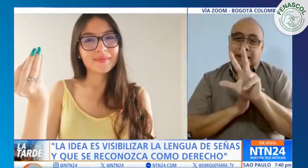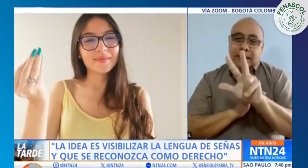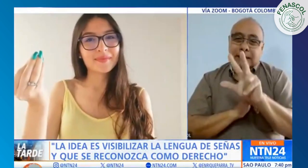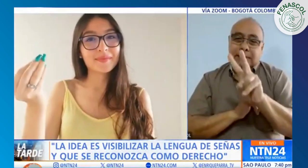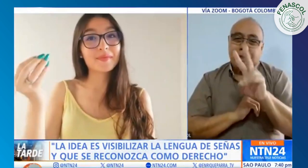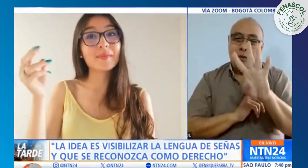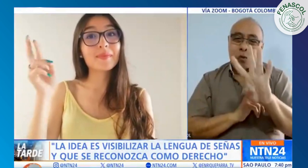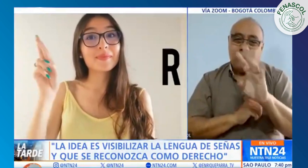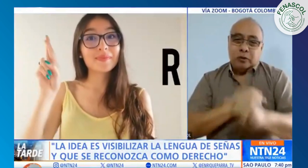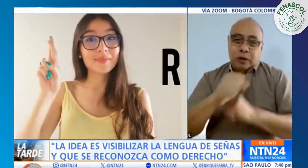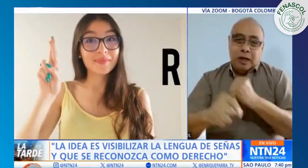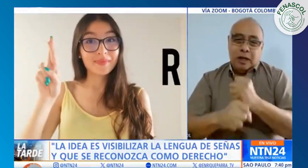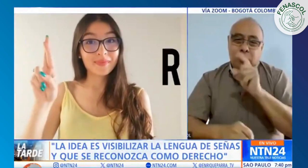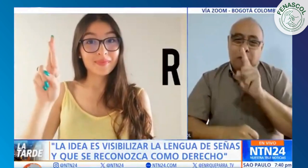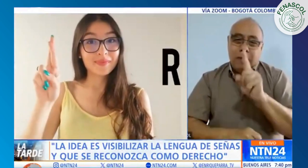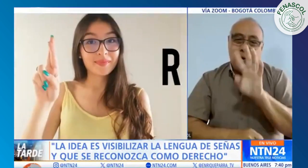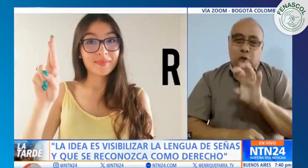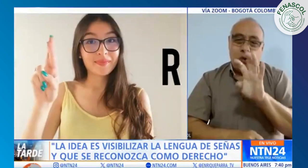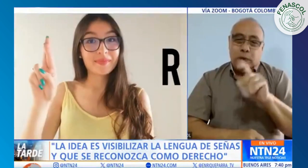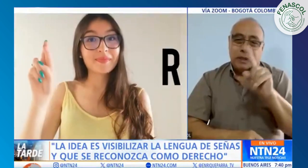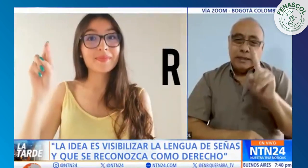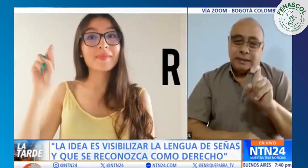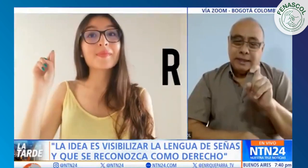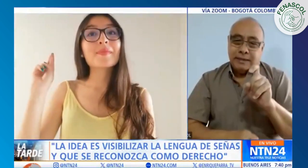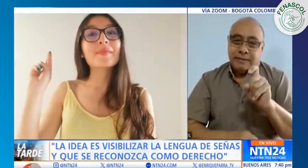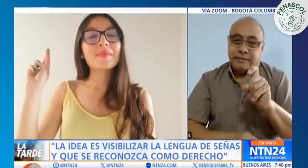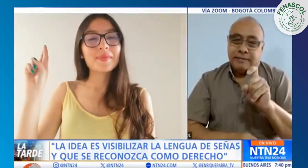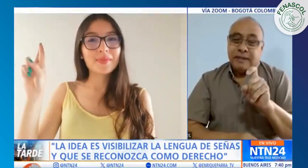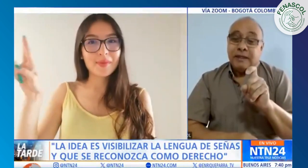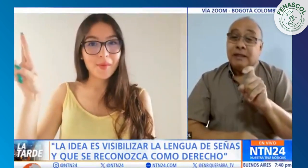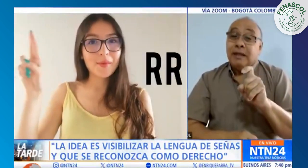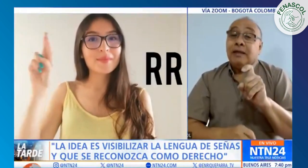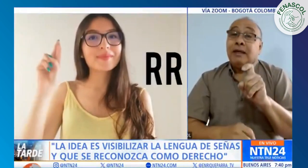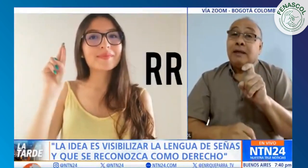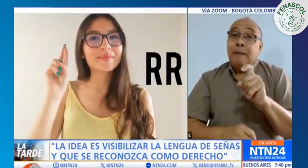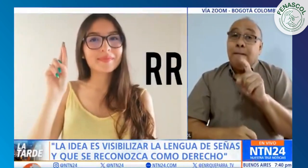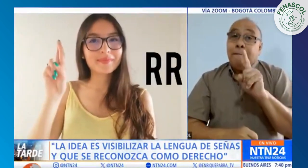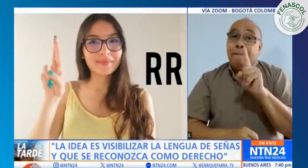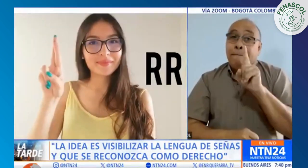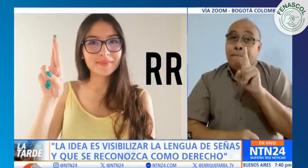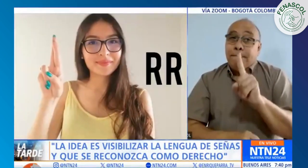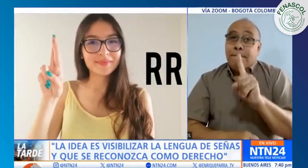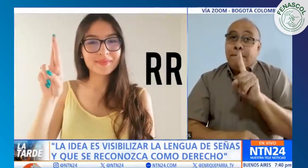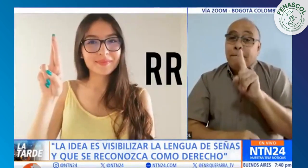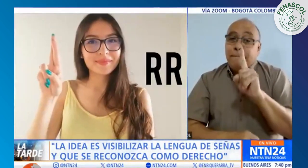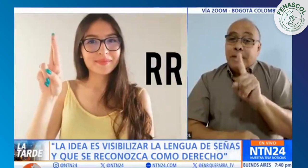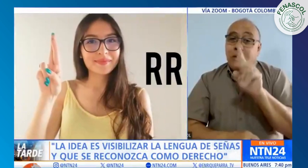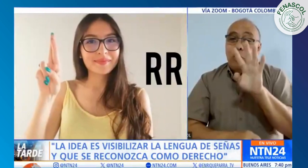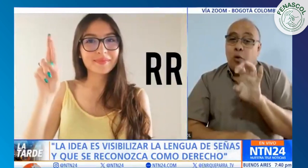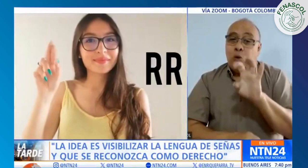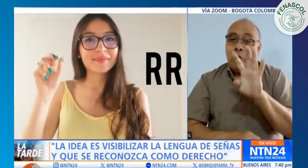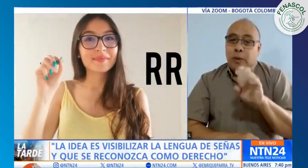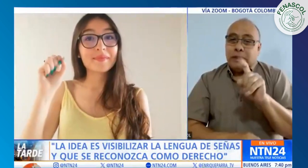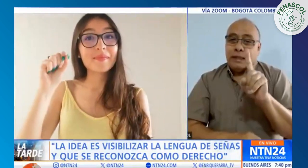este reconocimiento de la lengua está en el marco legal de la Ley 324 de